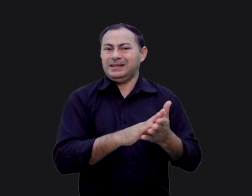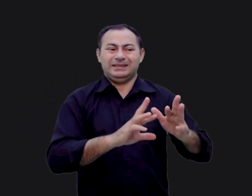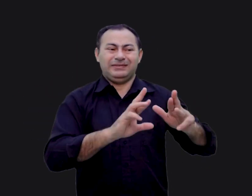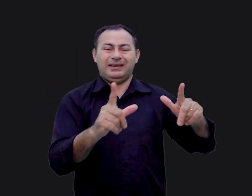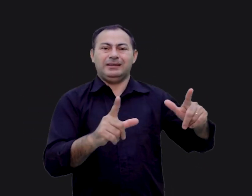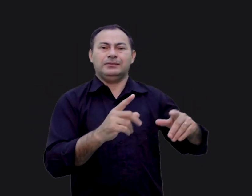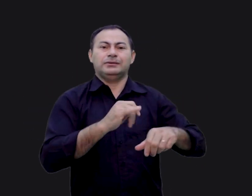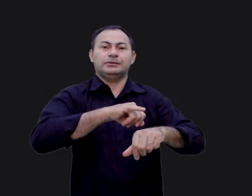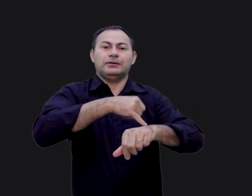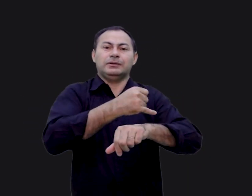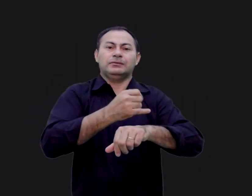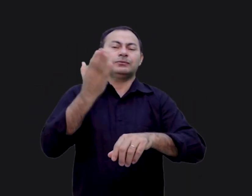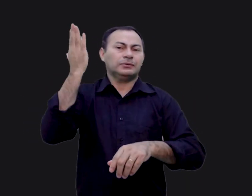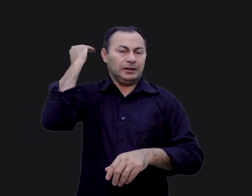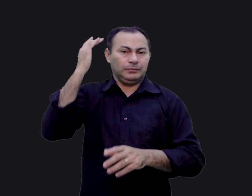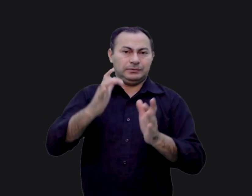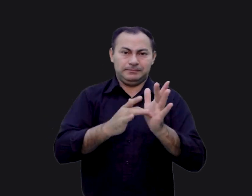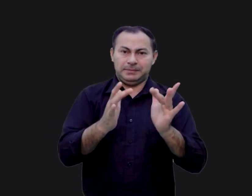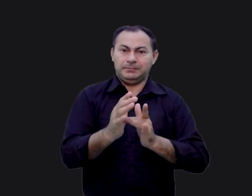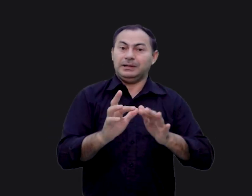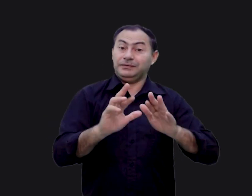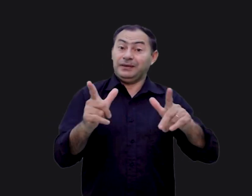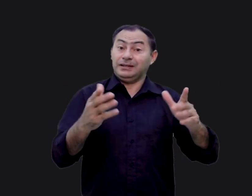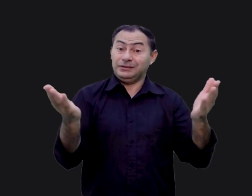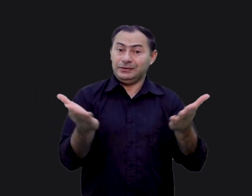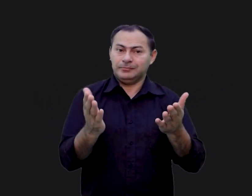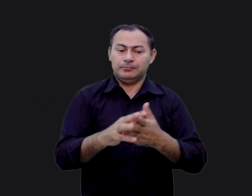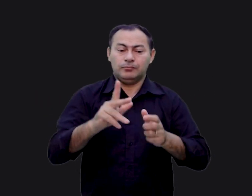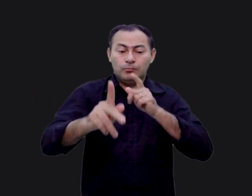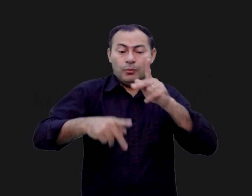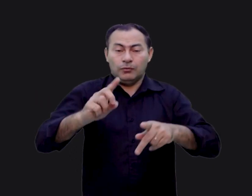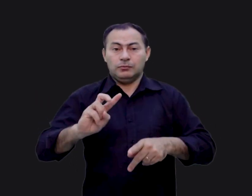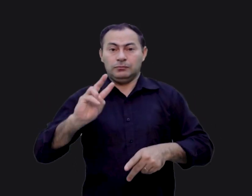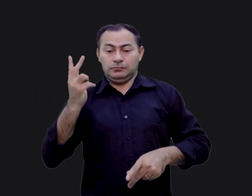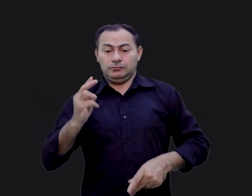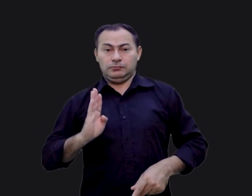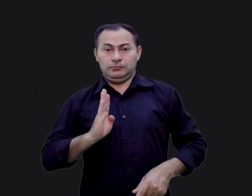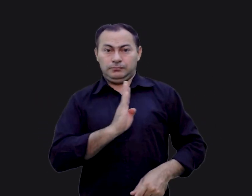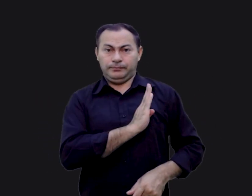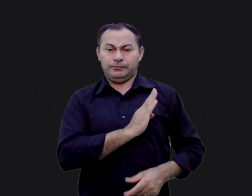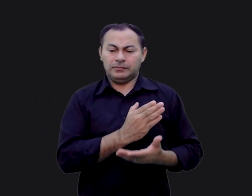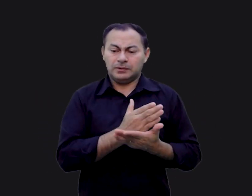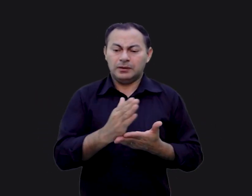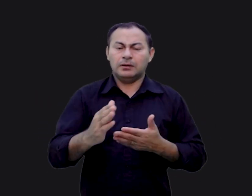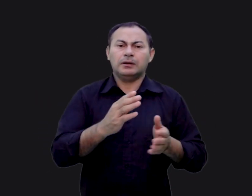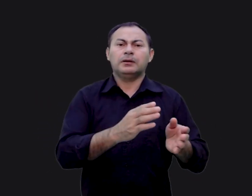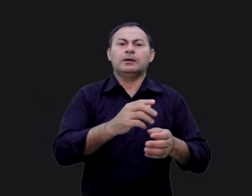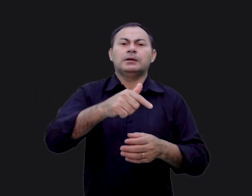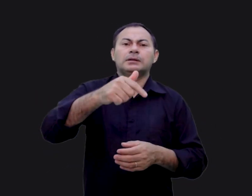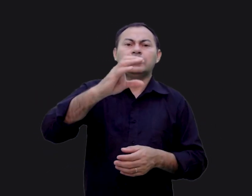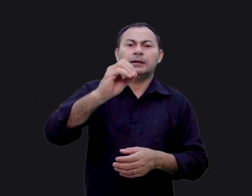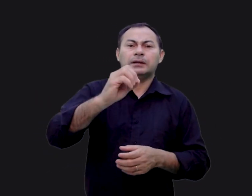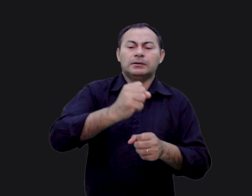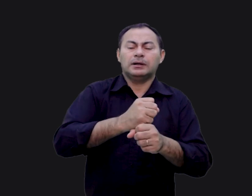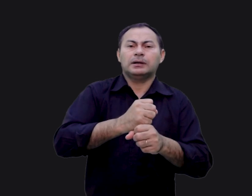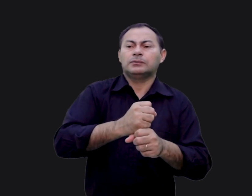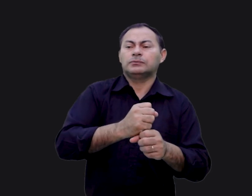tem nada a ver com a Jerusalém dos tempos de Jesus. O povo hebreu passou por um período que se iniciou em 70 Anno